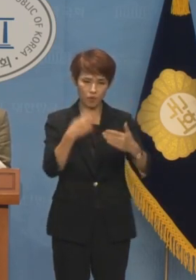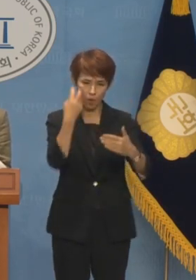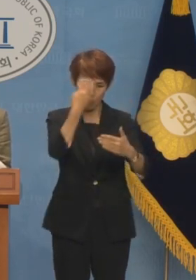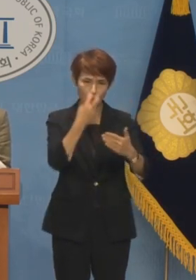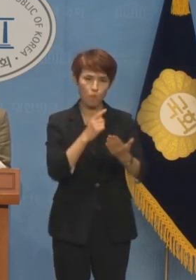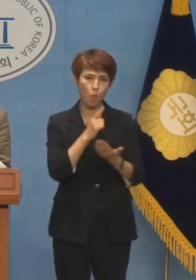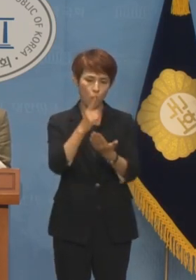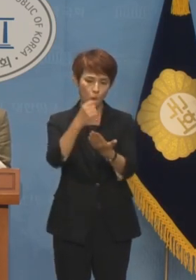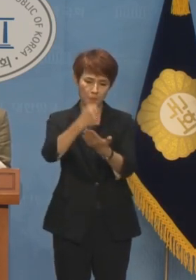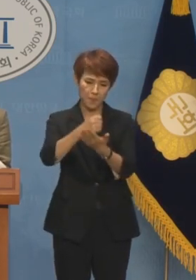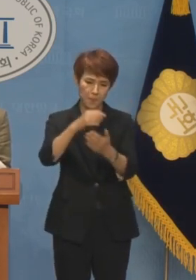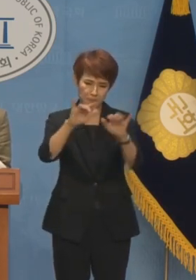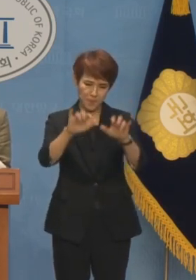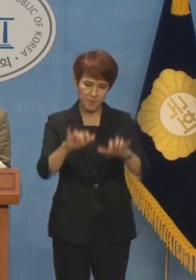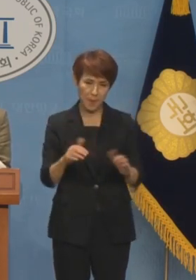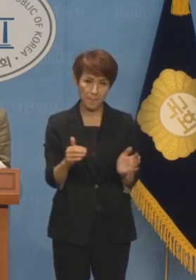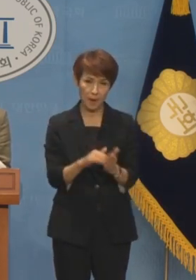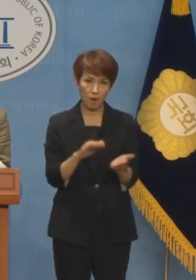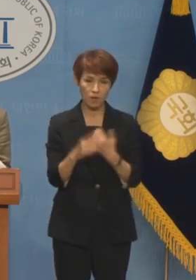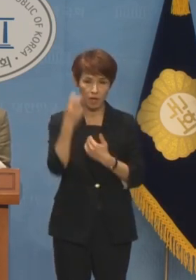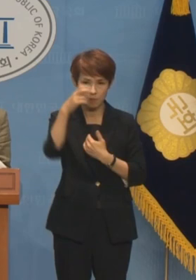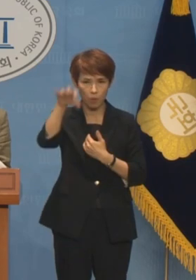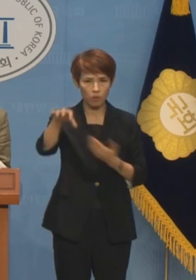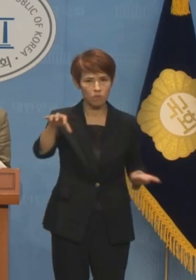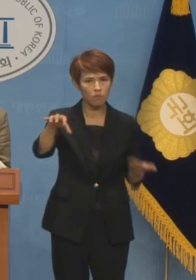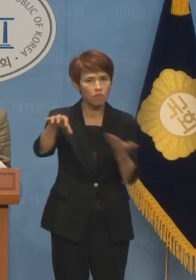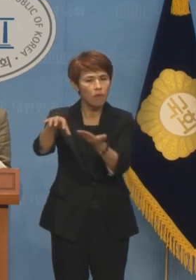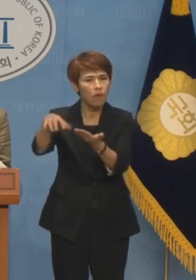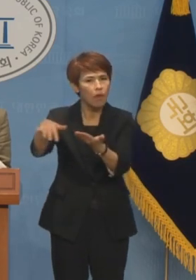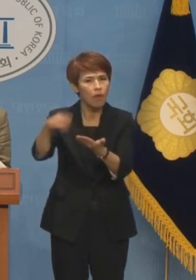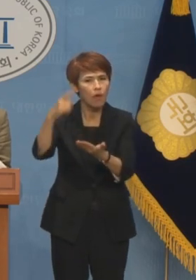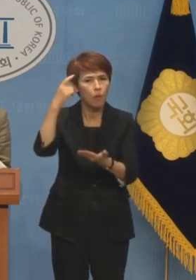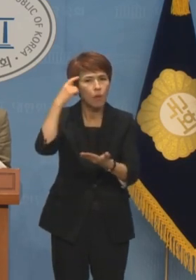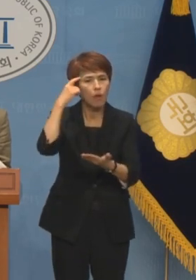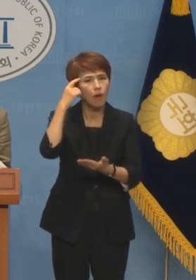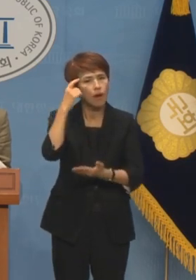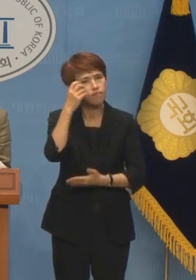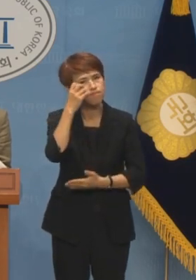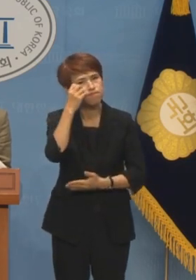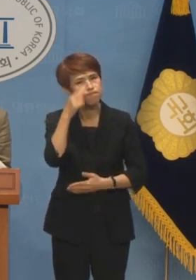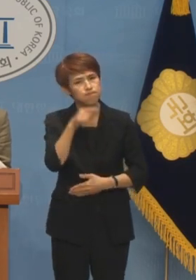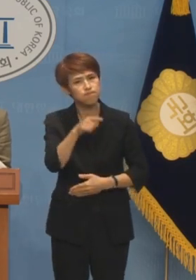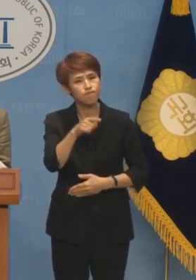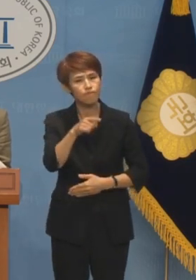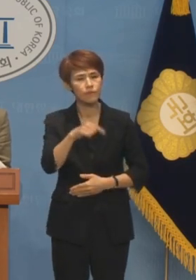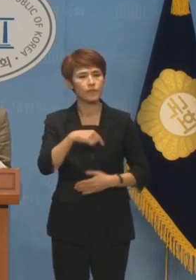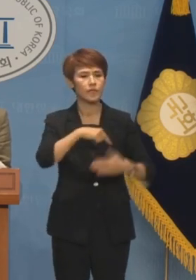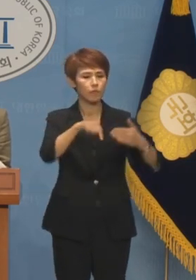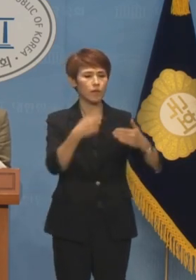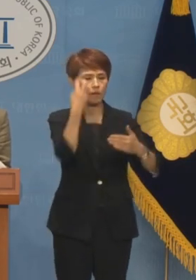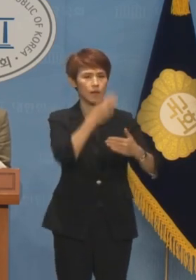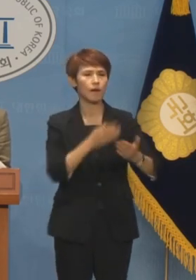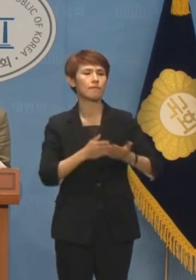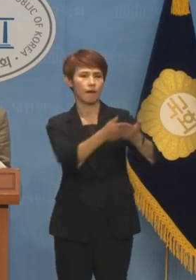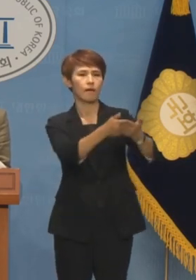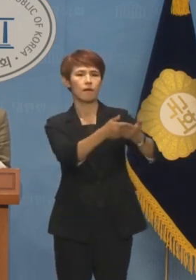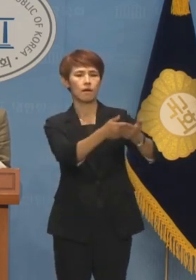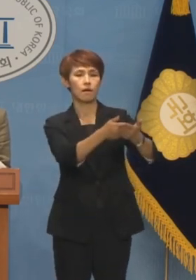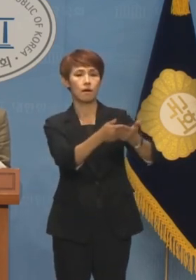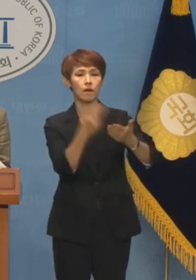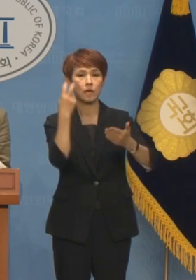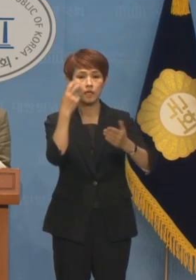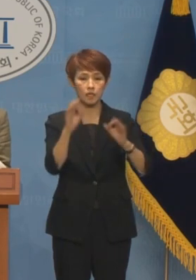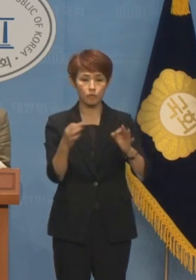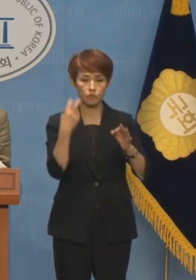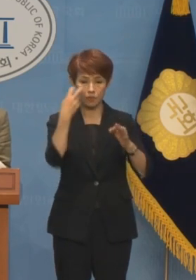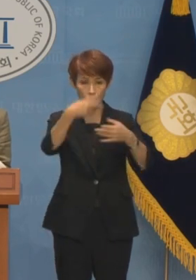작성하고도 감사원에 전달하지 않은 석연치 않은 이유에 누차 내부 감사를 요청하였고, 금융감독원은